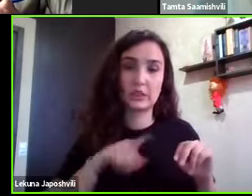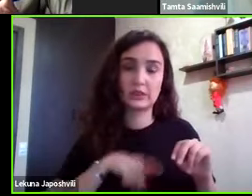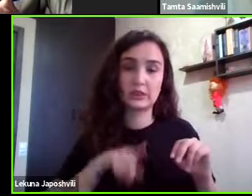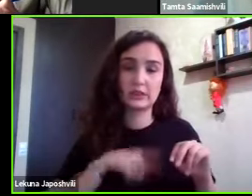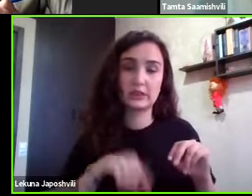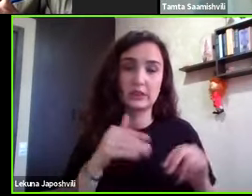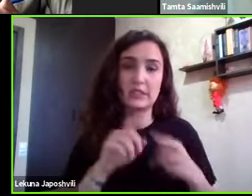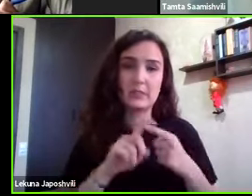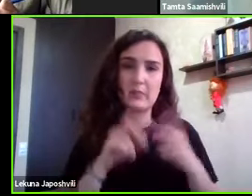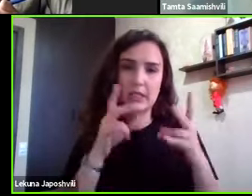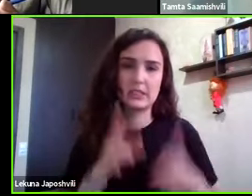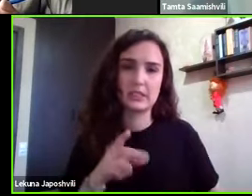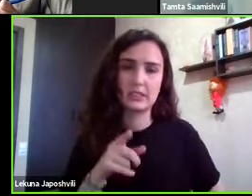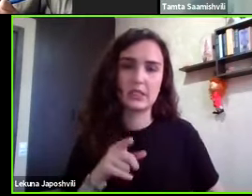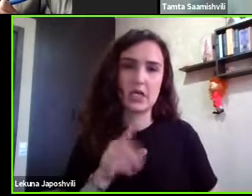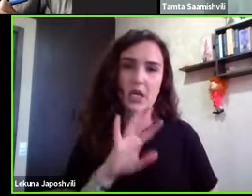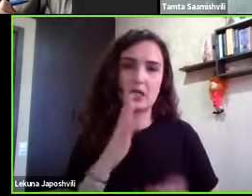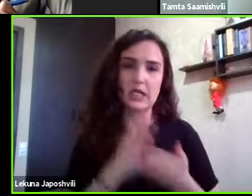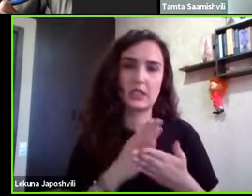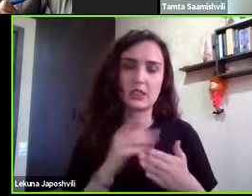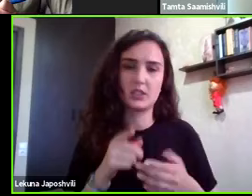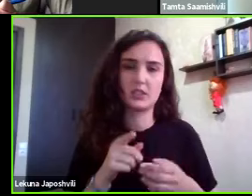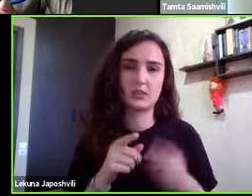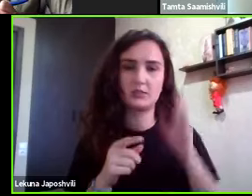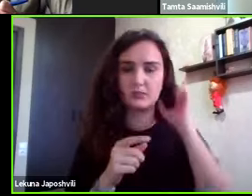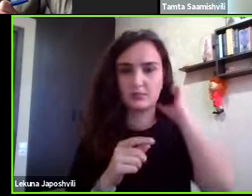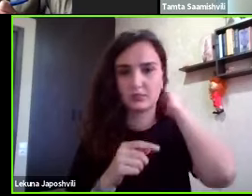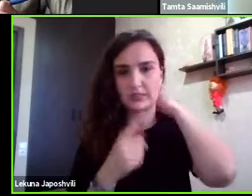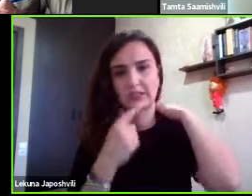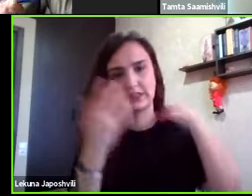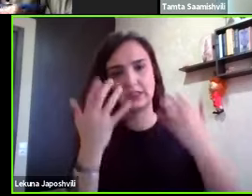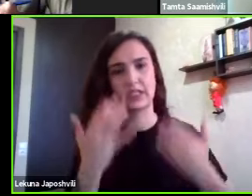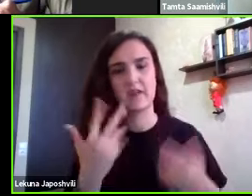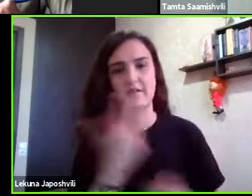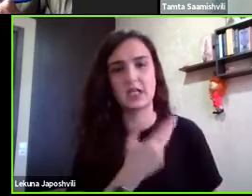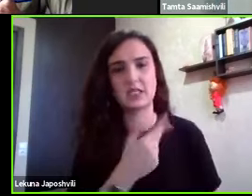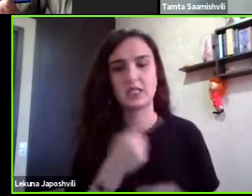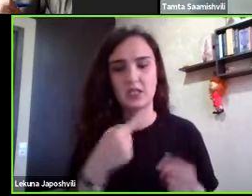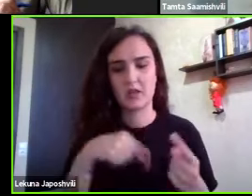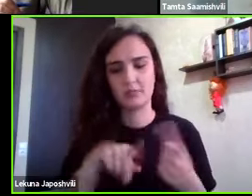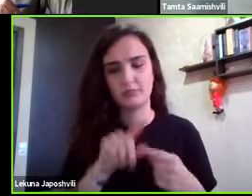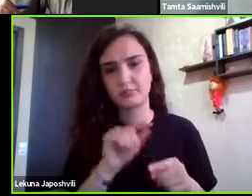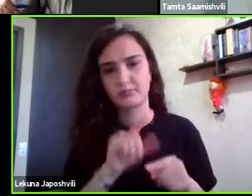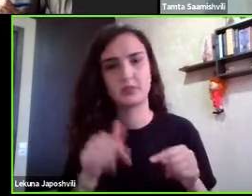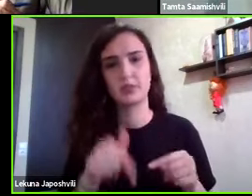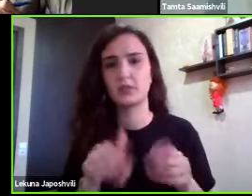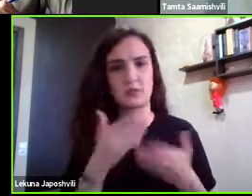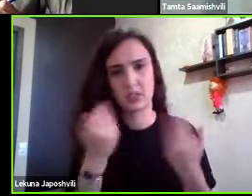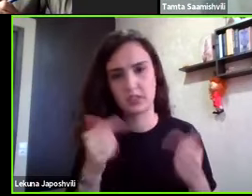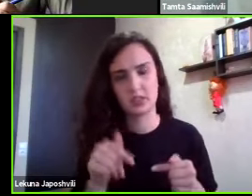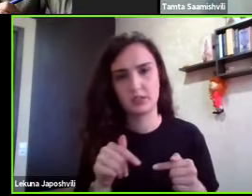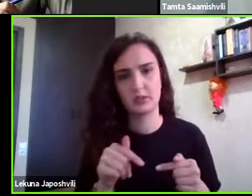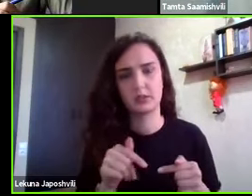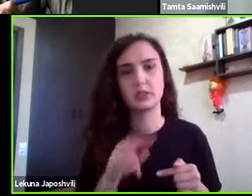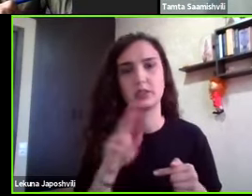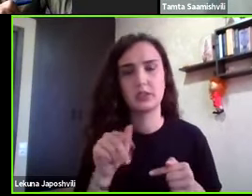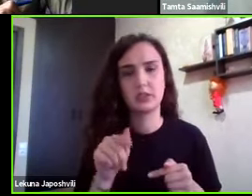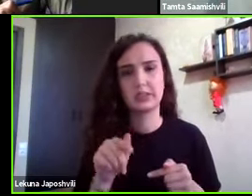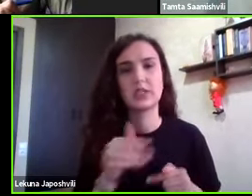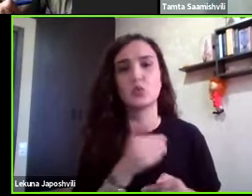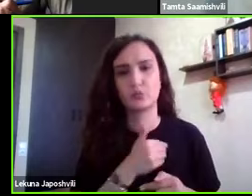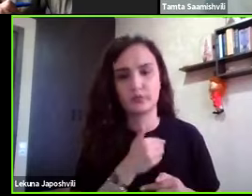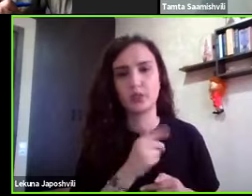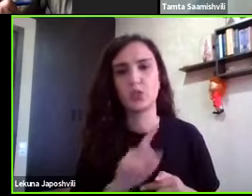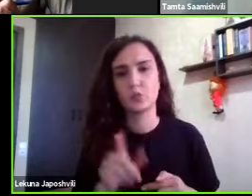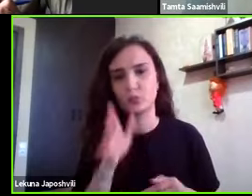სისტემის ინფექცია არ არის უკუჩვენება წითელას ვაქცინაციაზე, წითელას საწინააღმდეგო ვაქცინაციაზე და სასურველია,